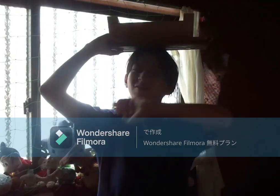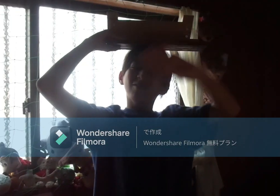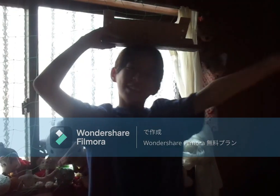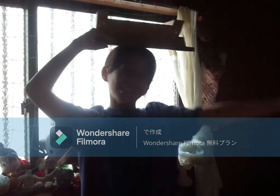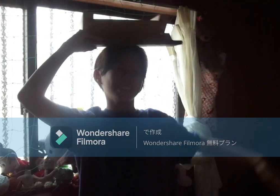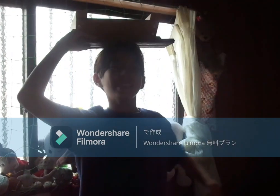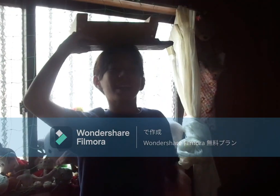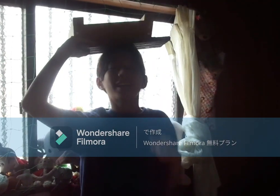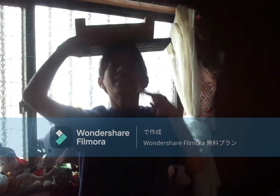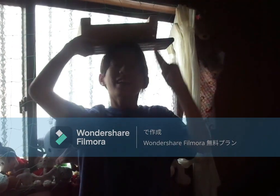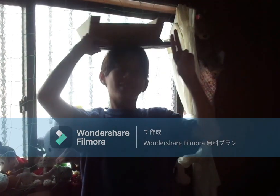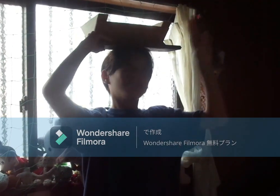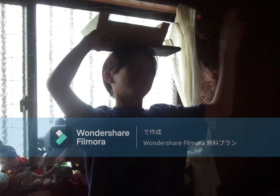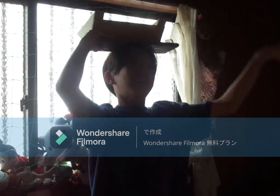みんなで歌おう。